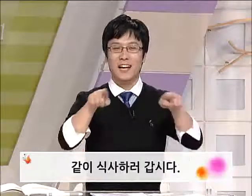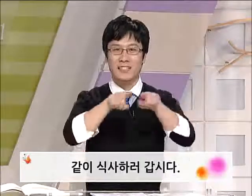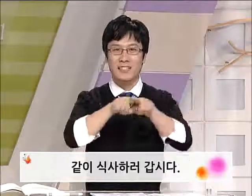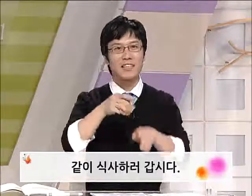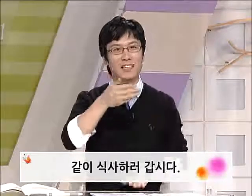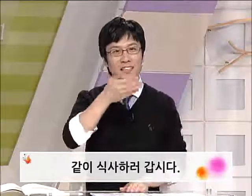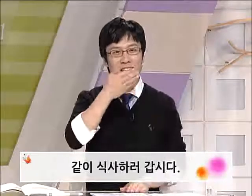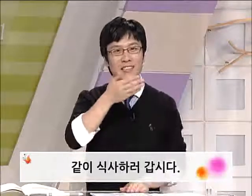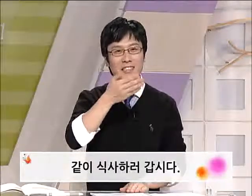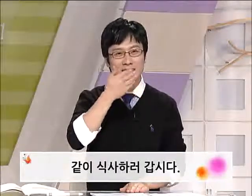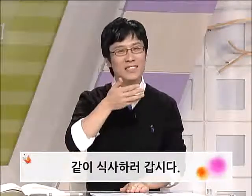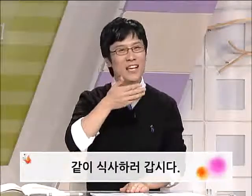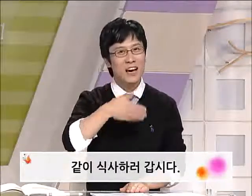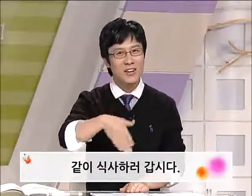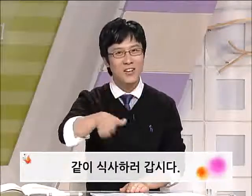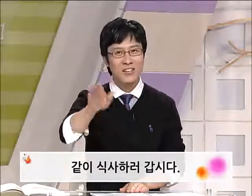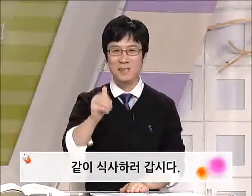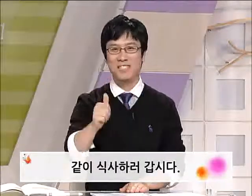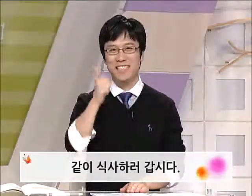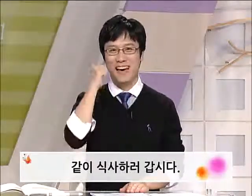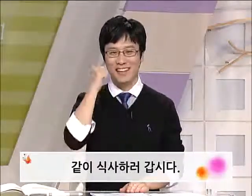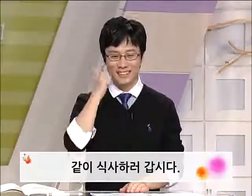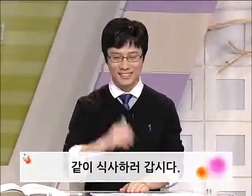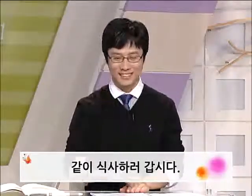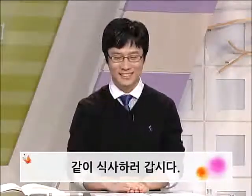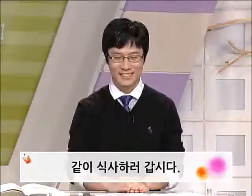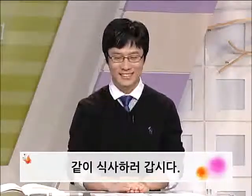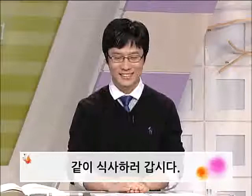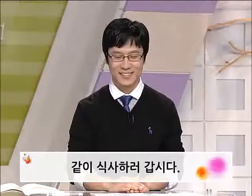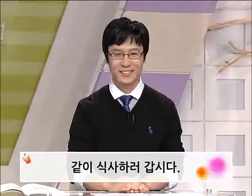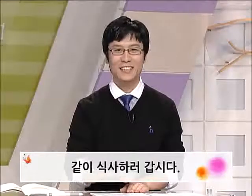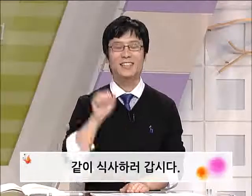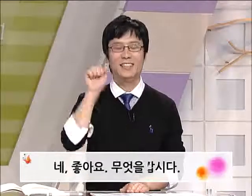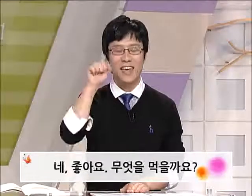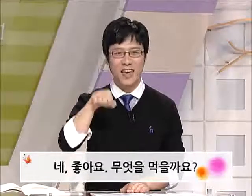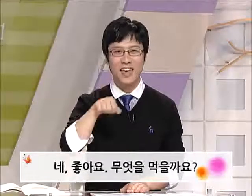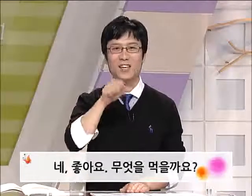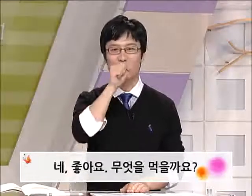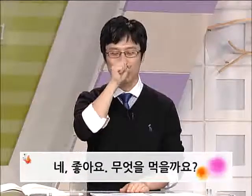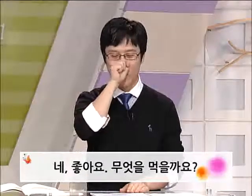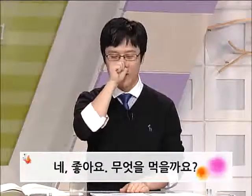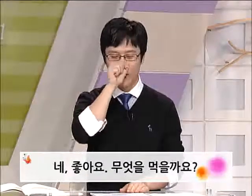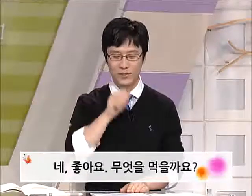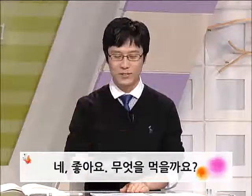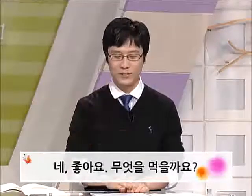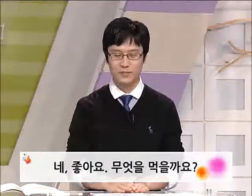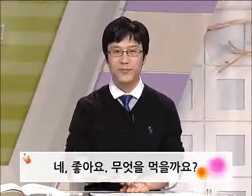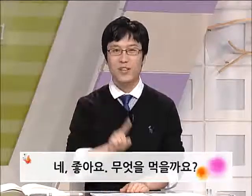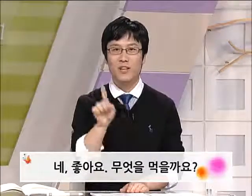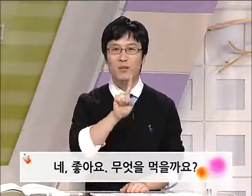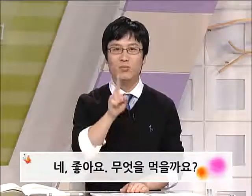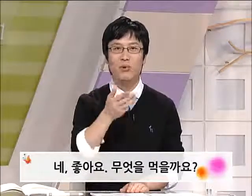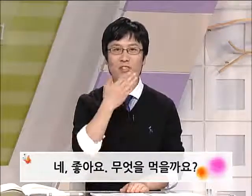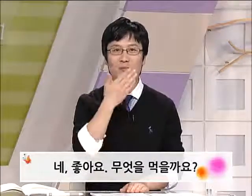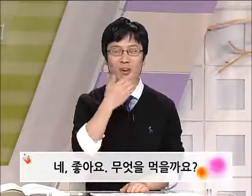같이 식사하러 갑시다. 네, 좋아요. 무엇을